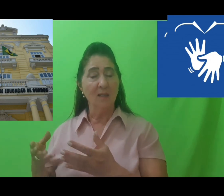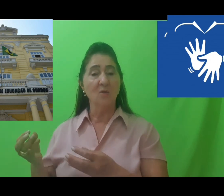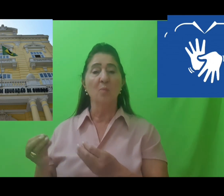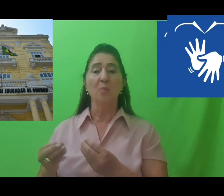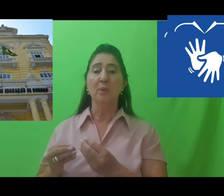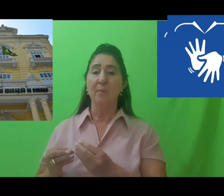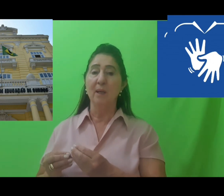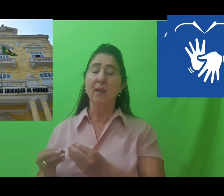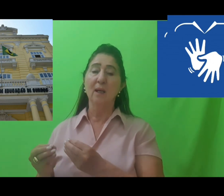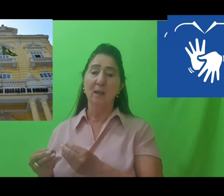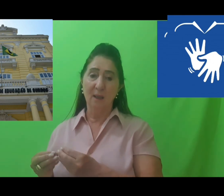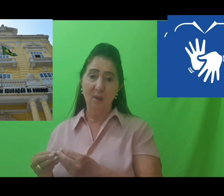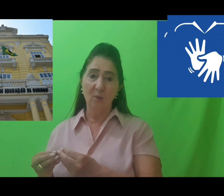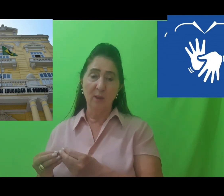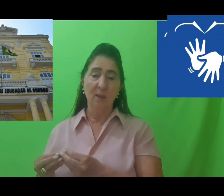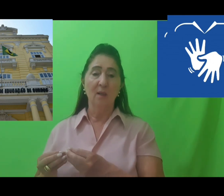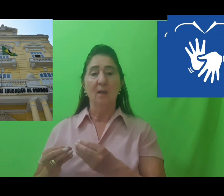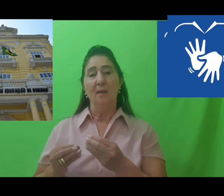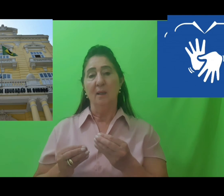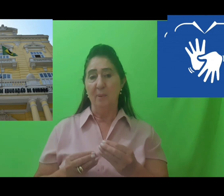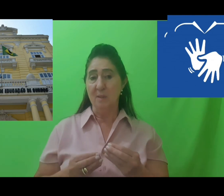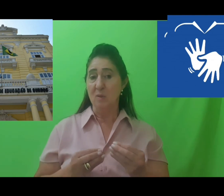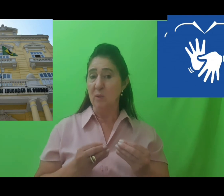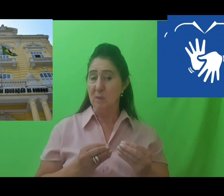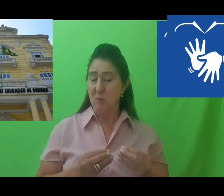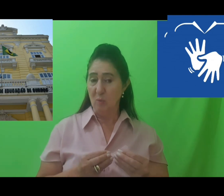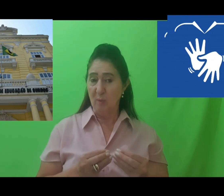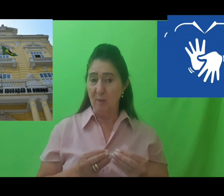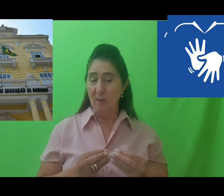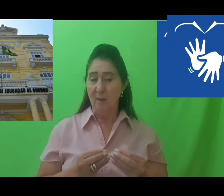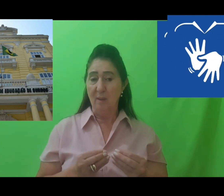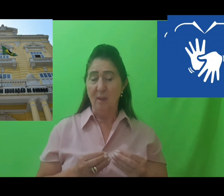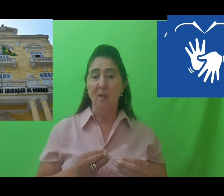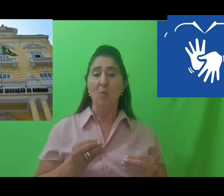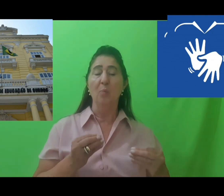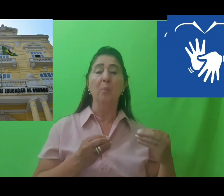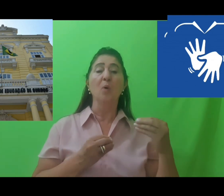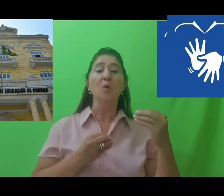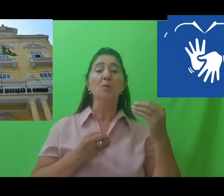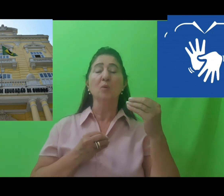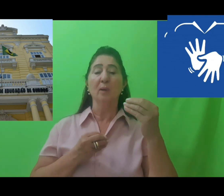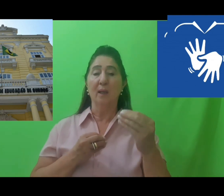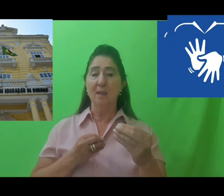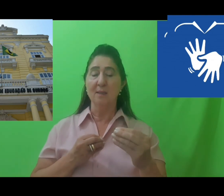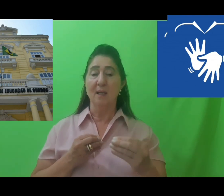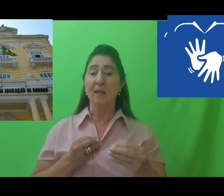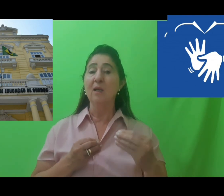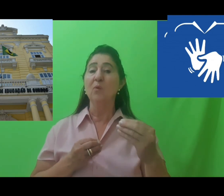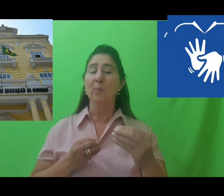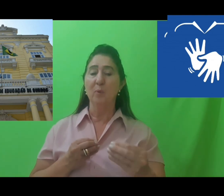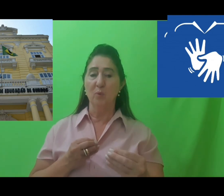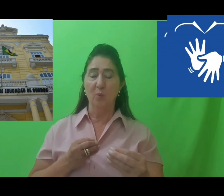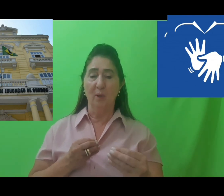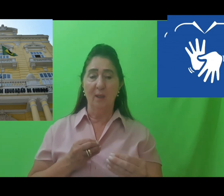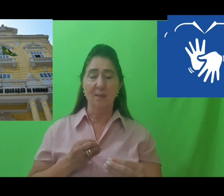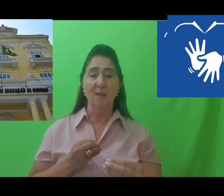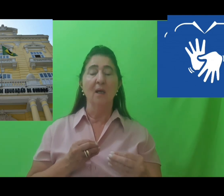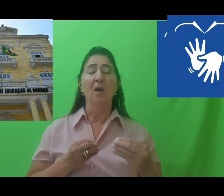como primeira língua da pessoa surda e o português, a língua portuguesa,